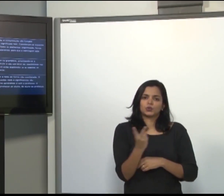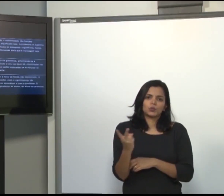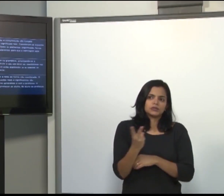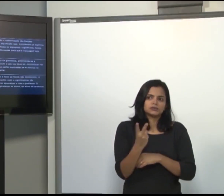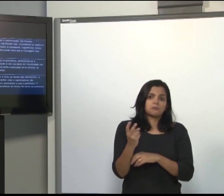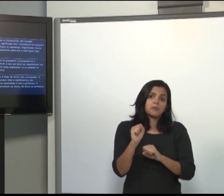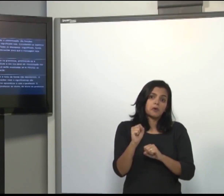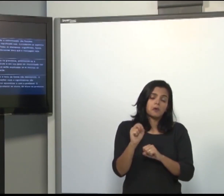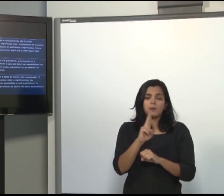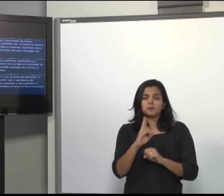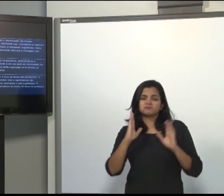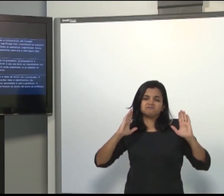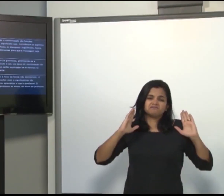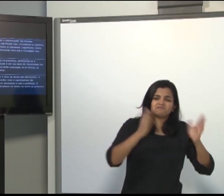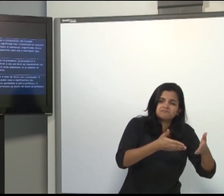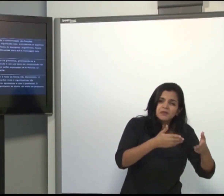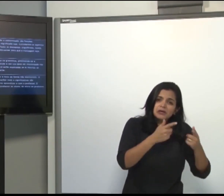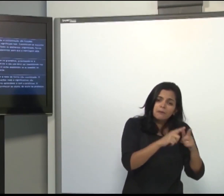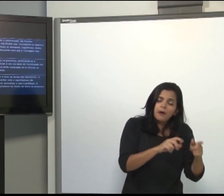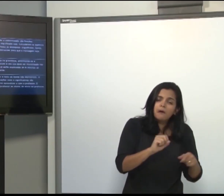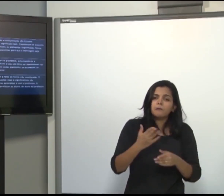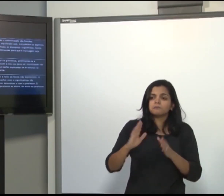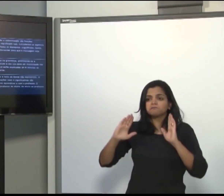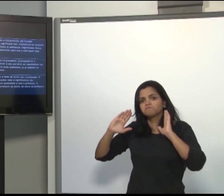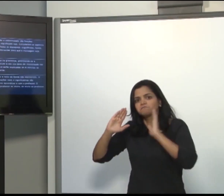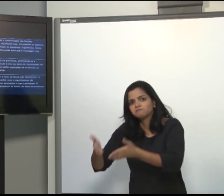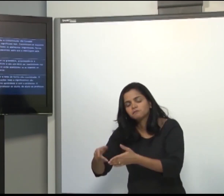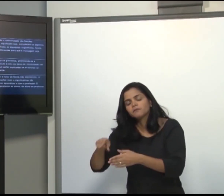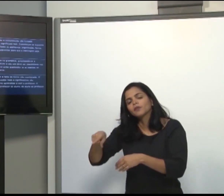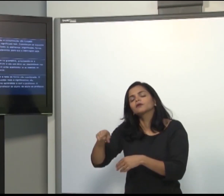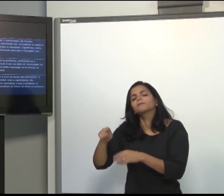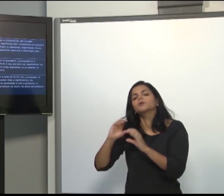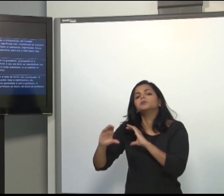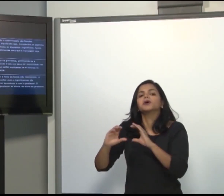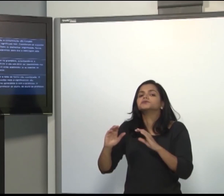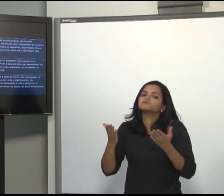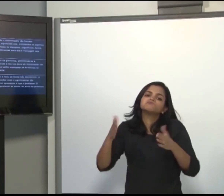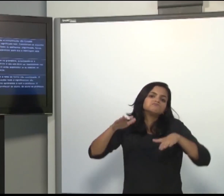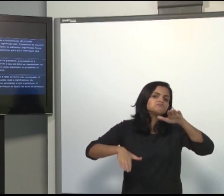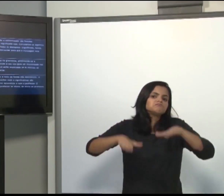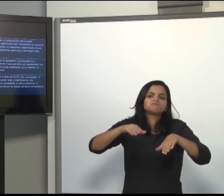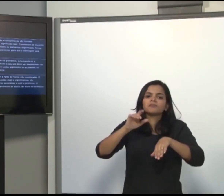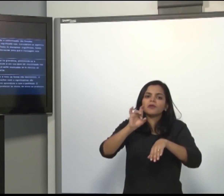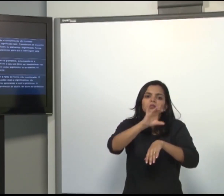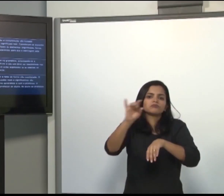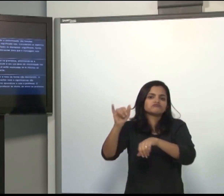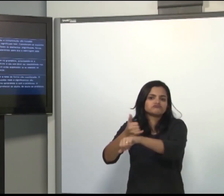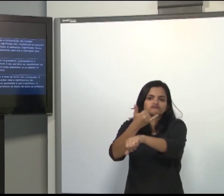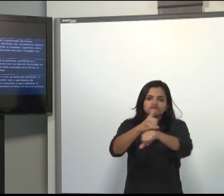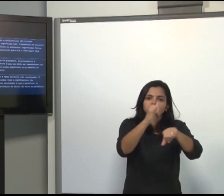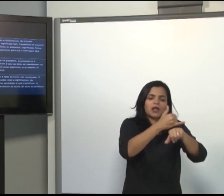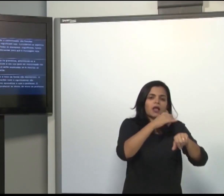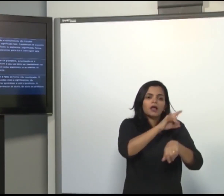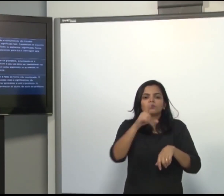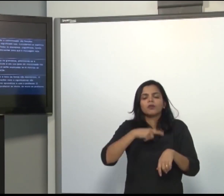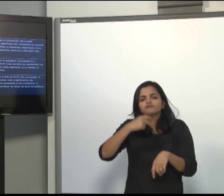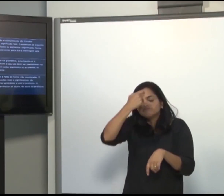minimamente. O foco não é na gramática, e sim na comunicação. Então, as estratégias de ensino vai depender